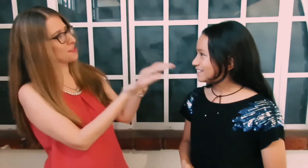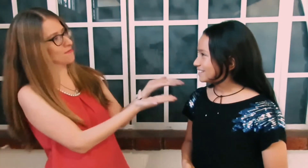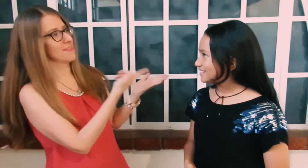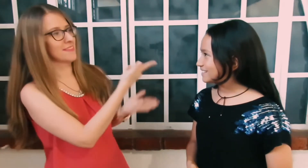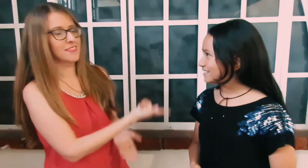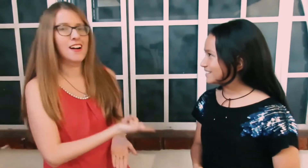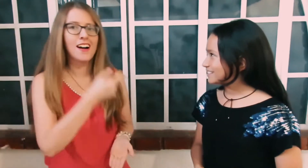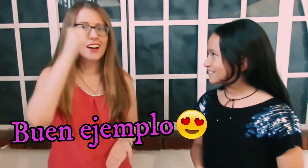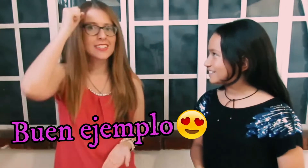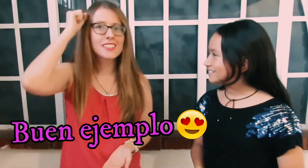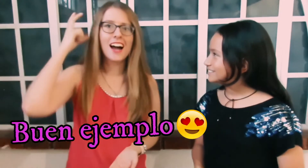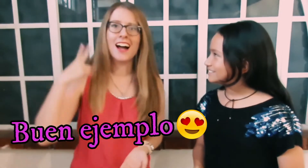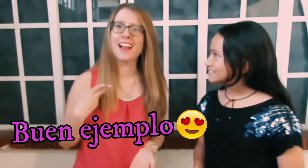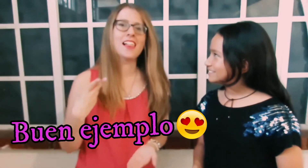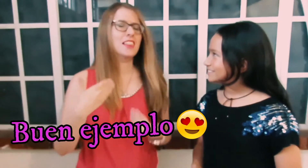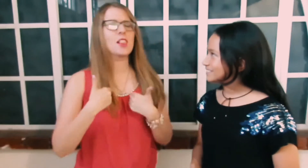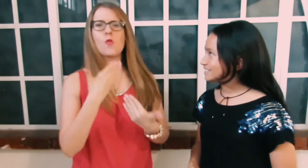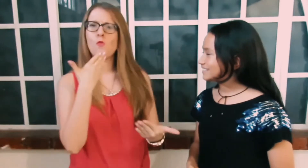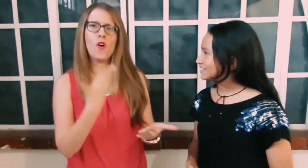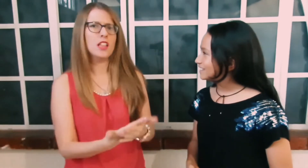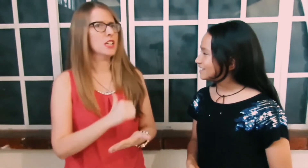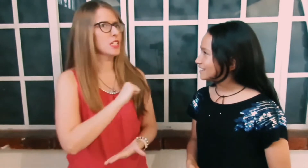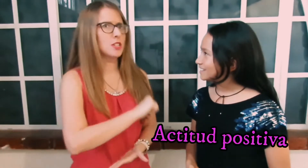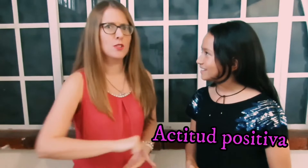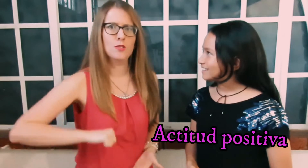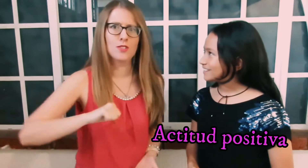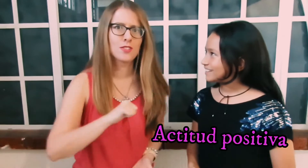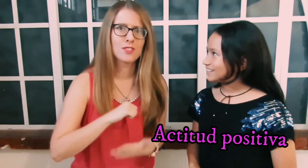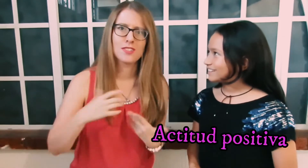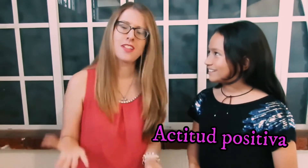Ella es un ejemplo. Muy buena actitud,